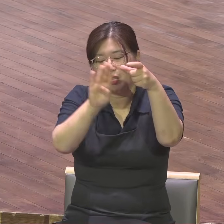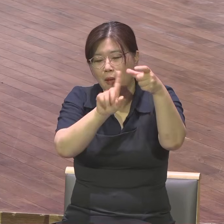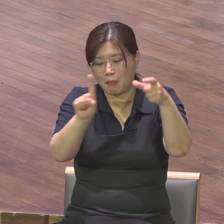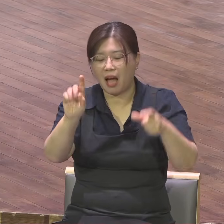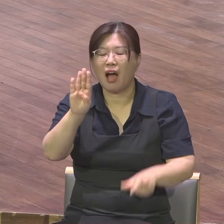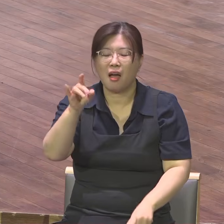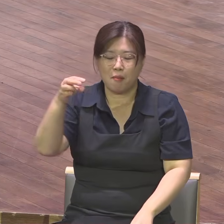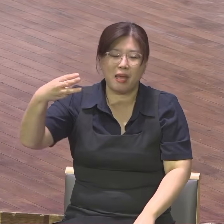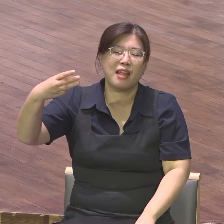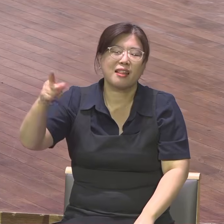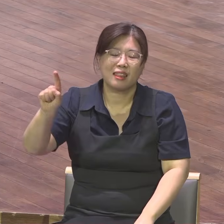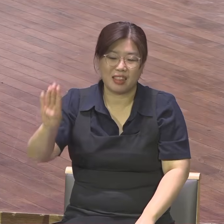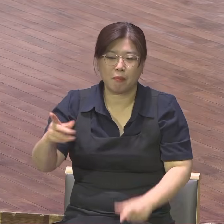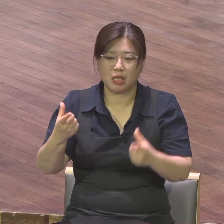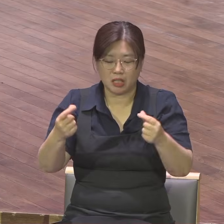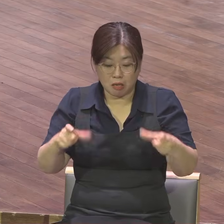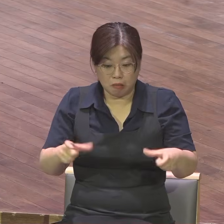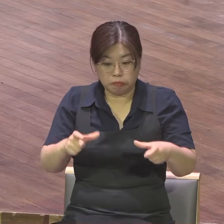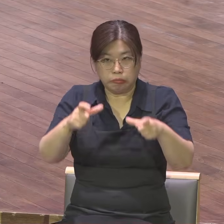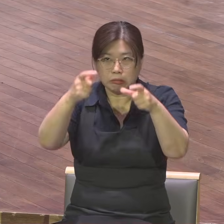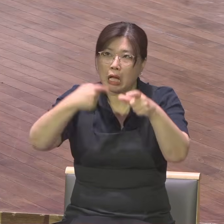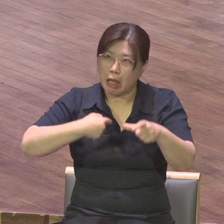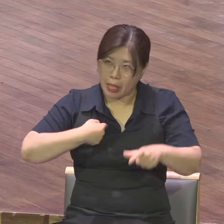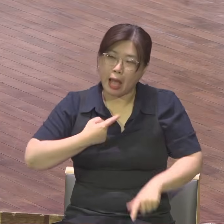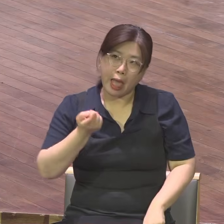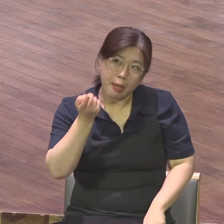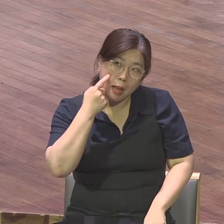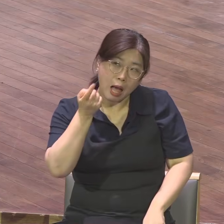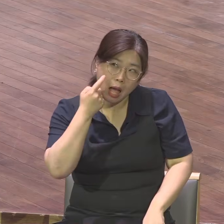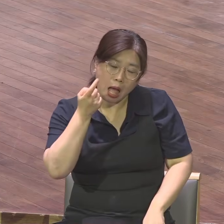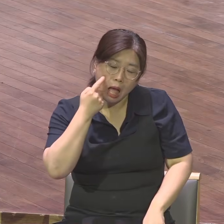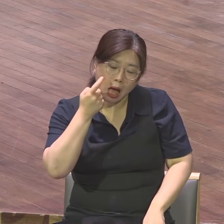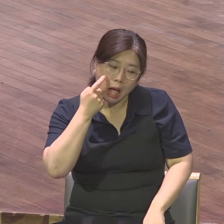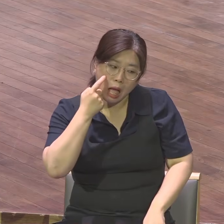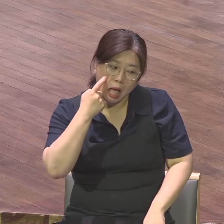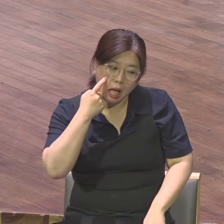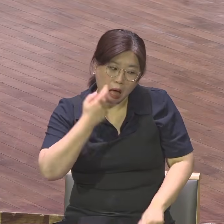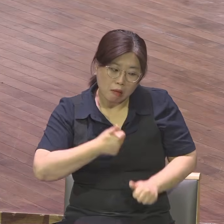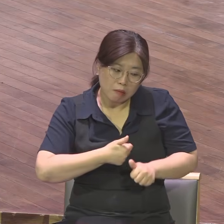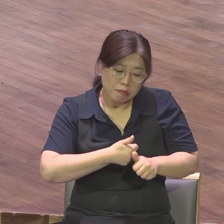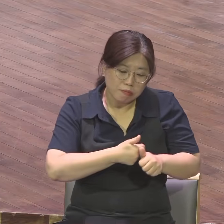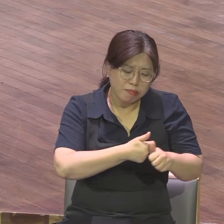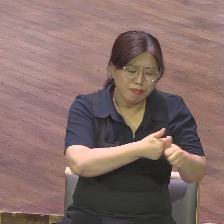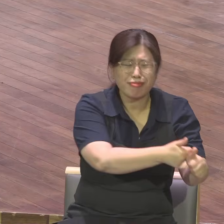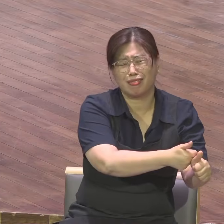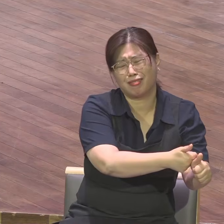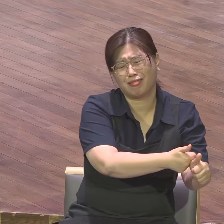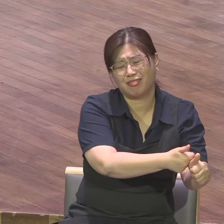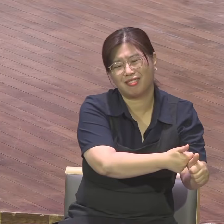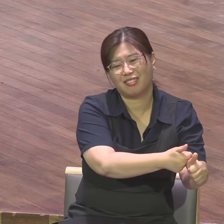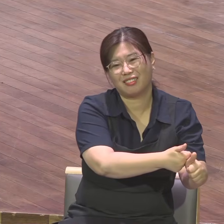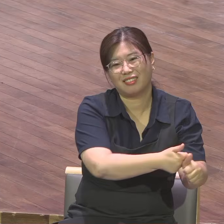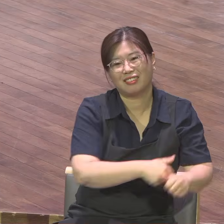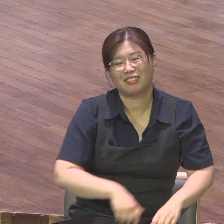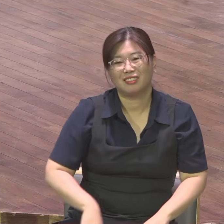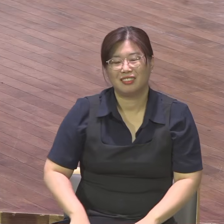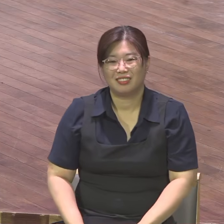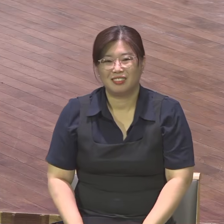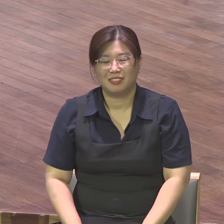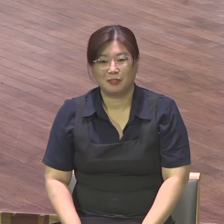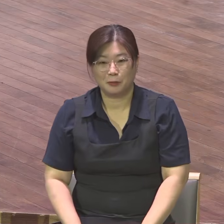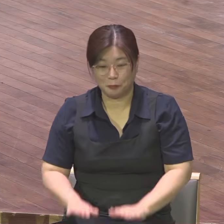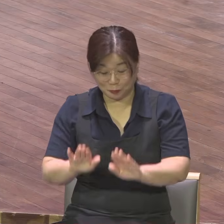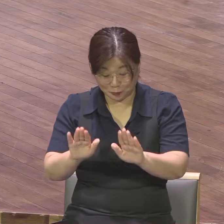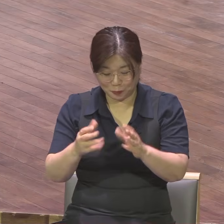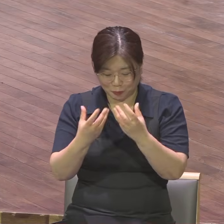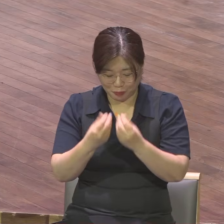그런데 너무너무 아이러니하게도 이상향의 나라는 이상향의 나라 유토피아가